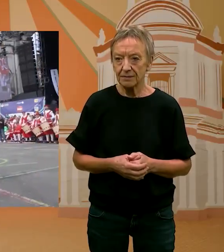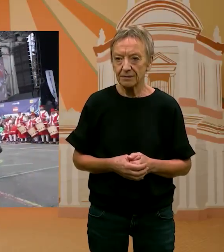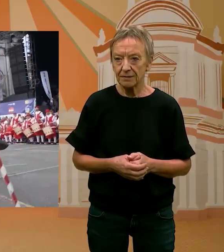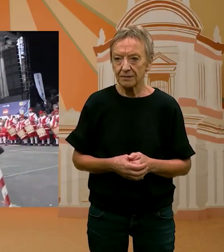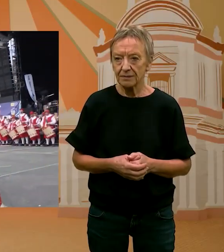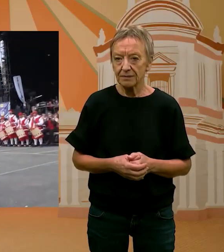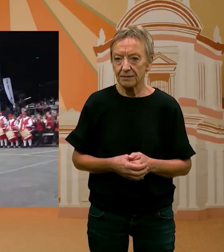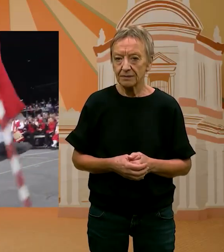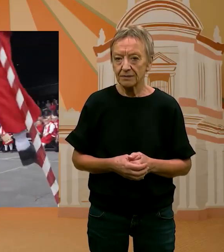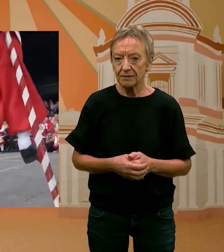isolé.